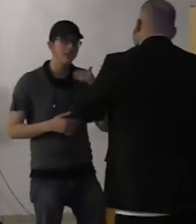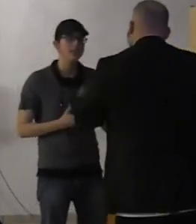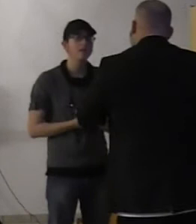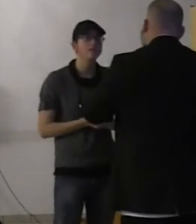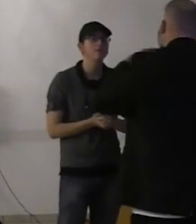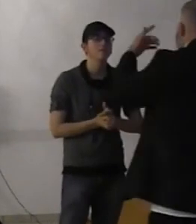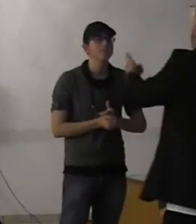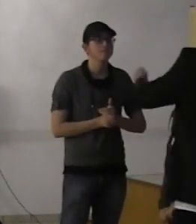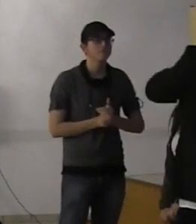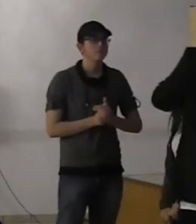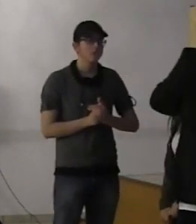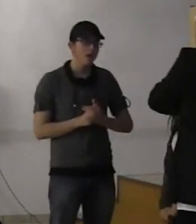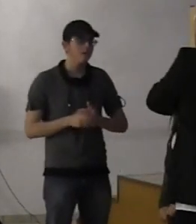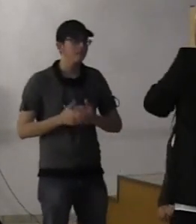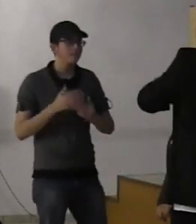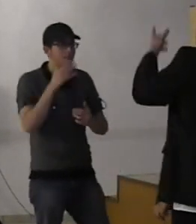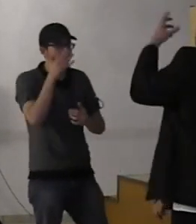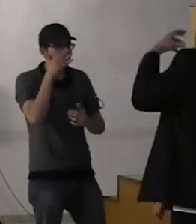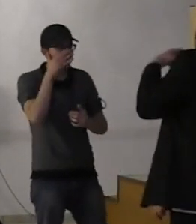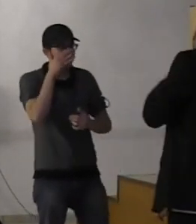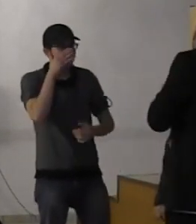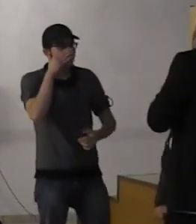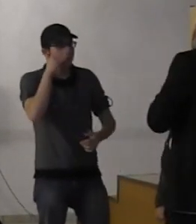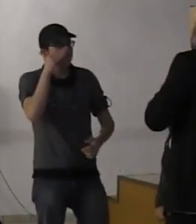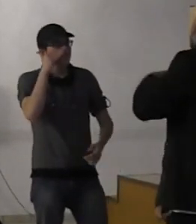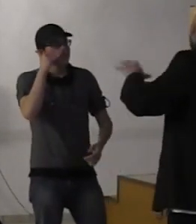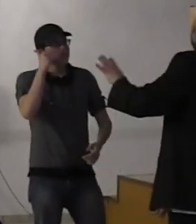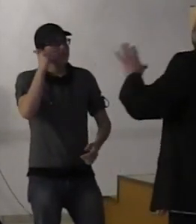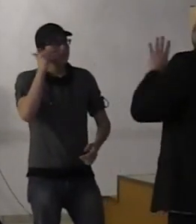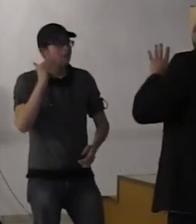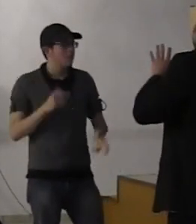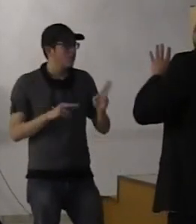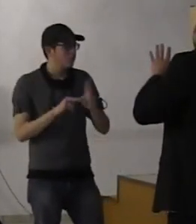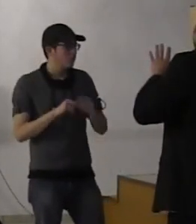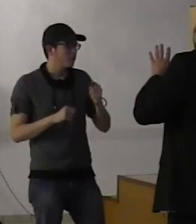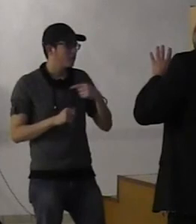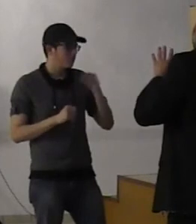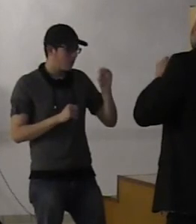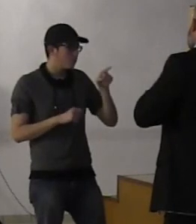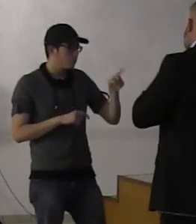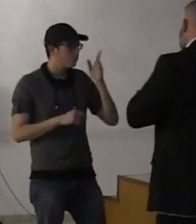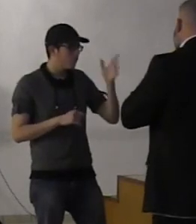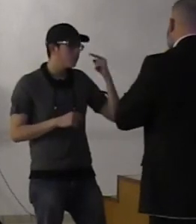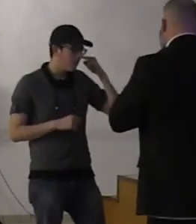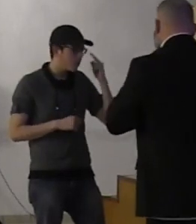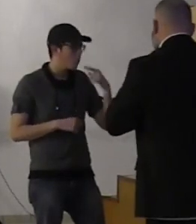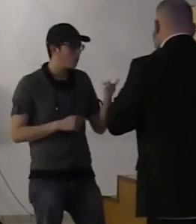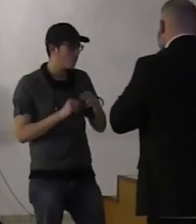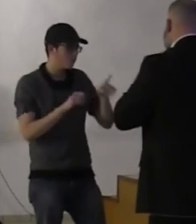Okay. Das heißt, ich sage, du übersetzt. Und wenn sie das akzeptiert mit Herzen, ist sie sozusagen Muslimin, inshallah.